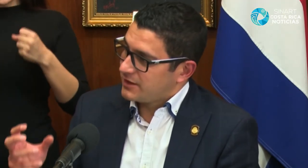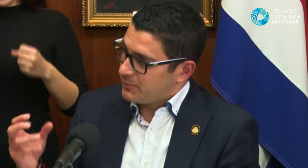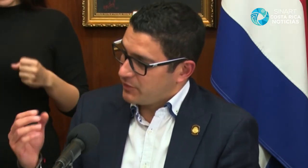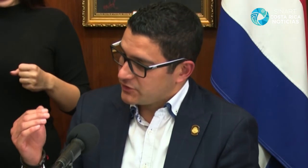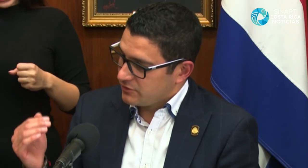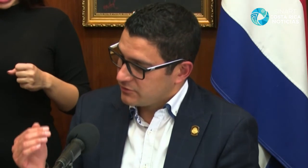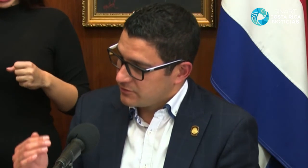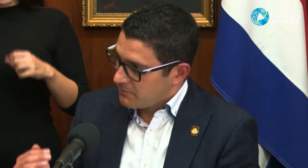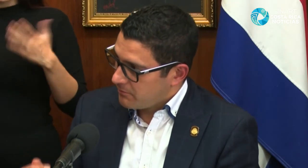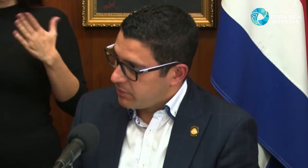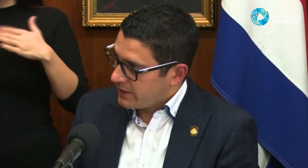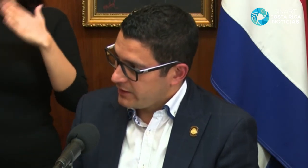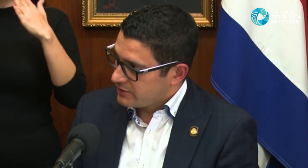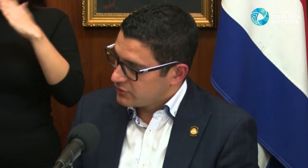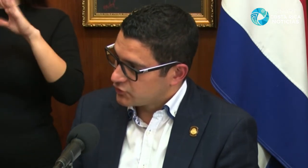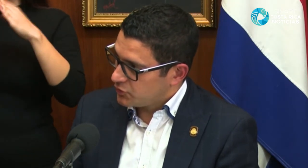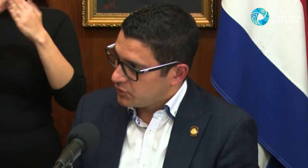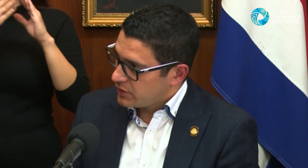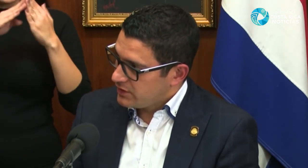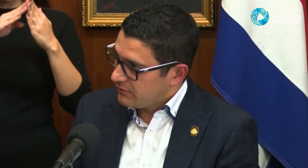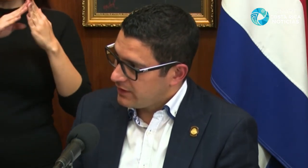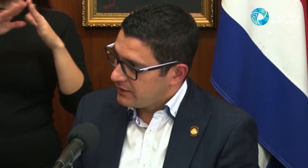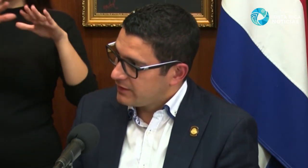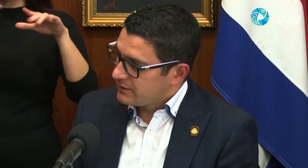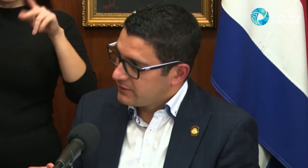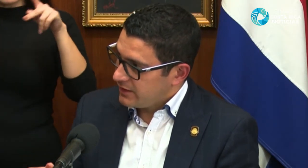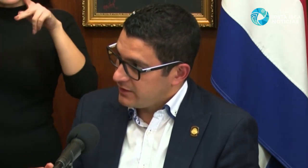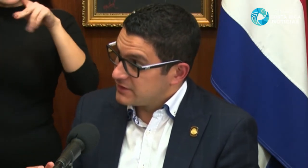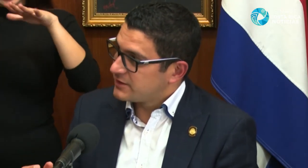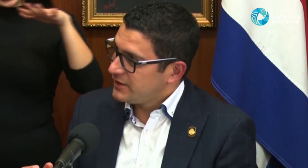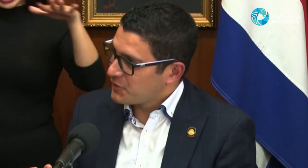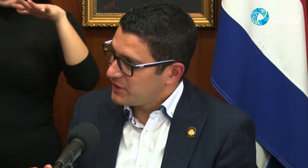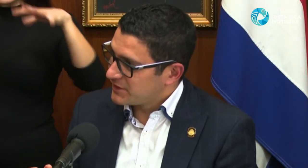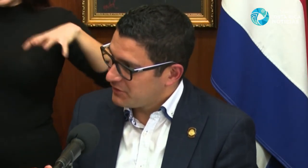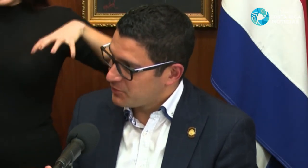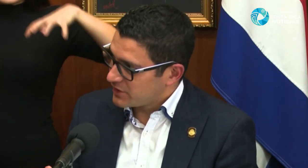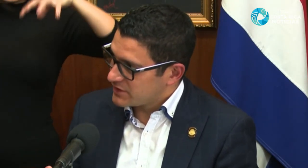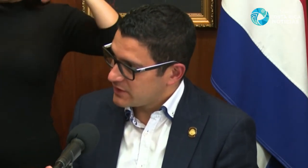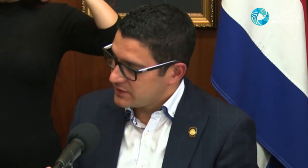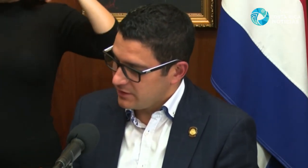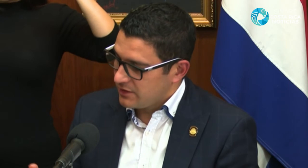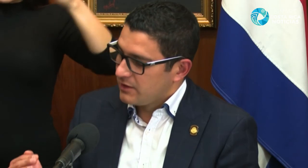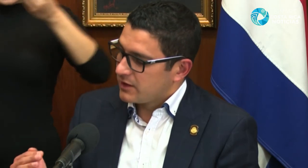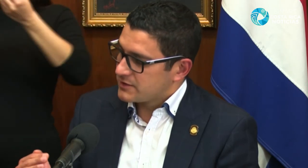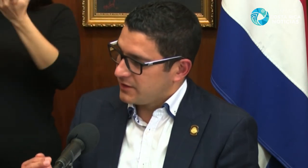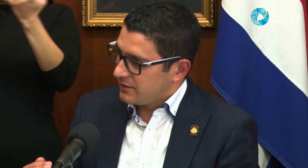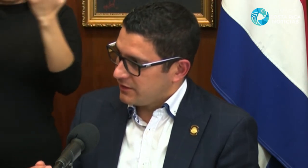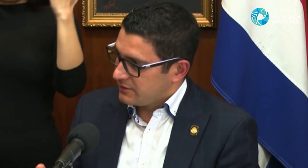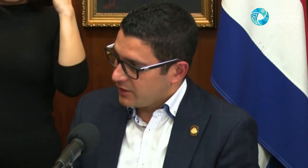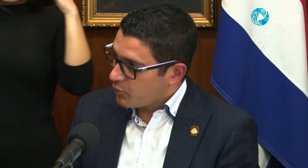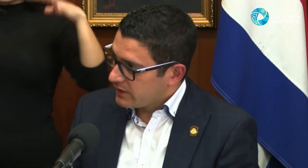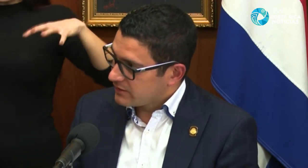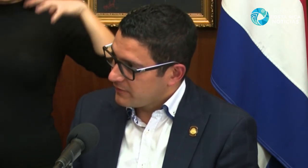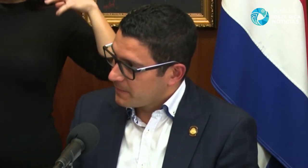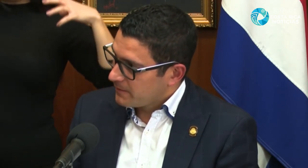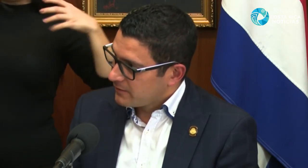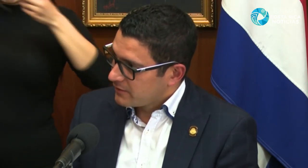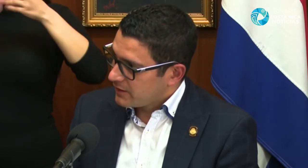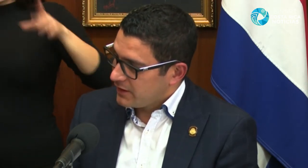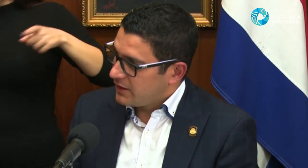es que la población baje su nivel de histeria colectiva, por decirlo así, que se dé